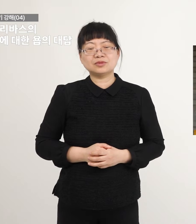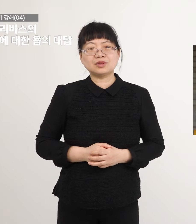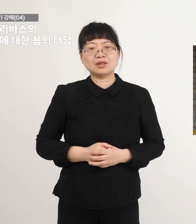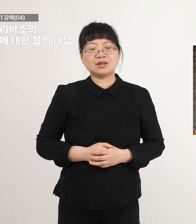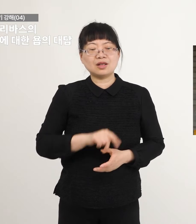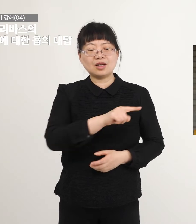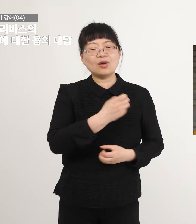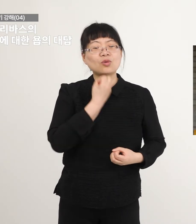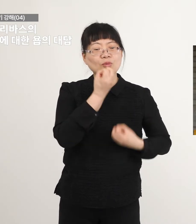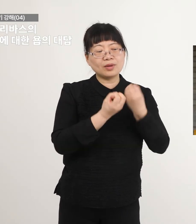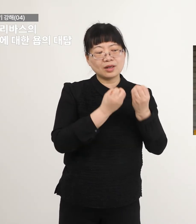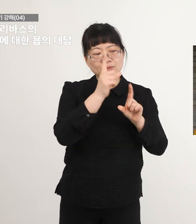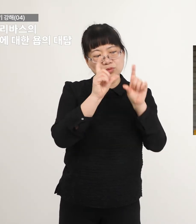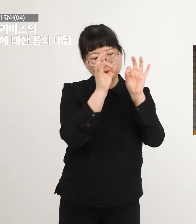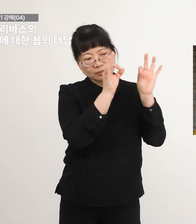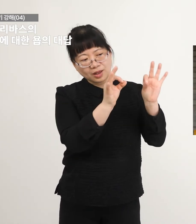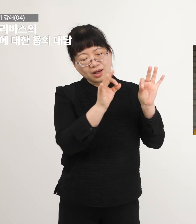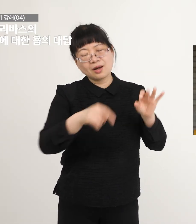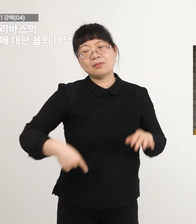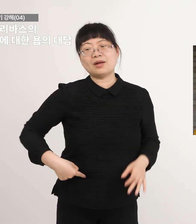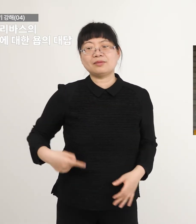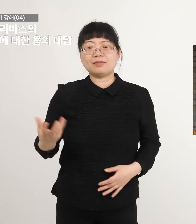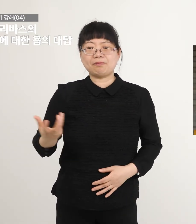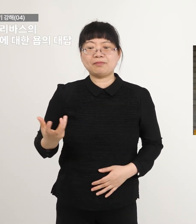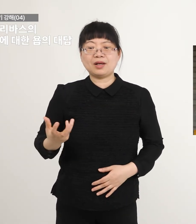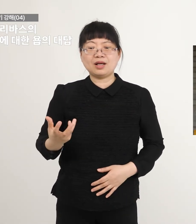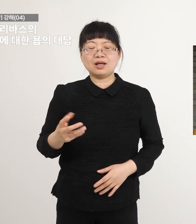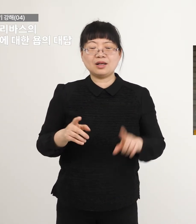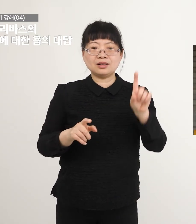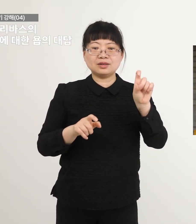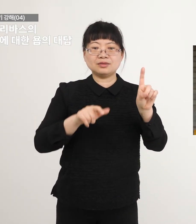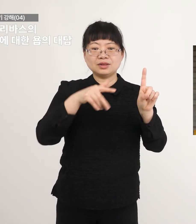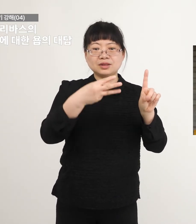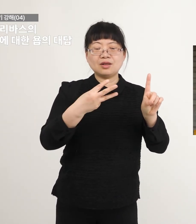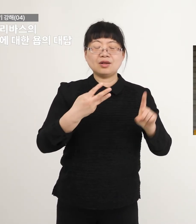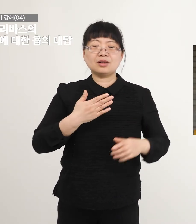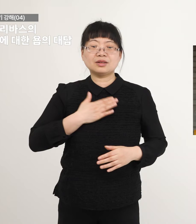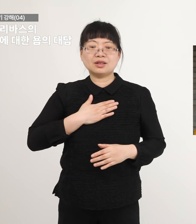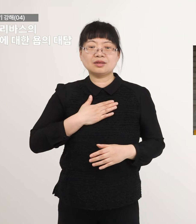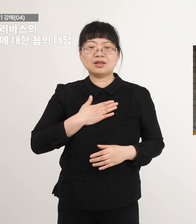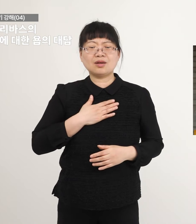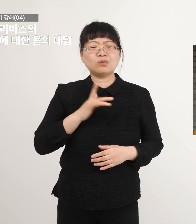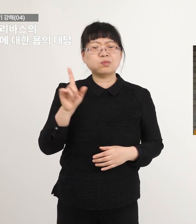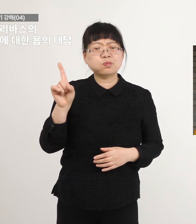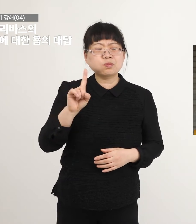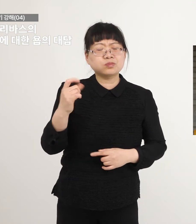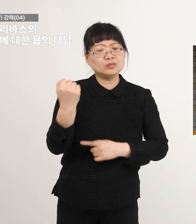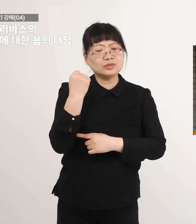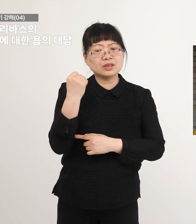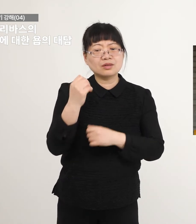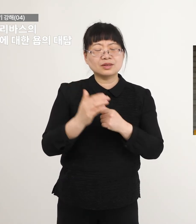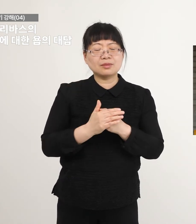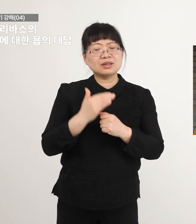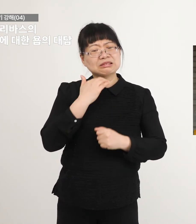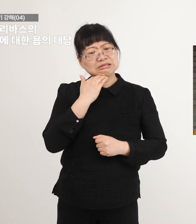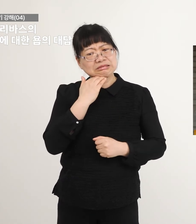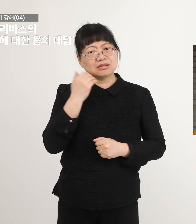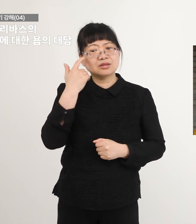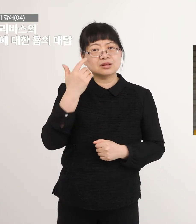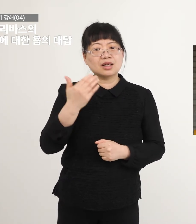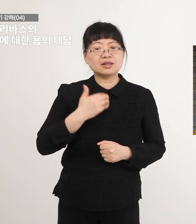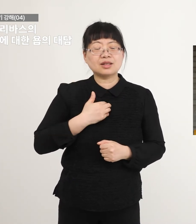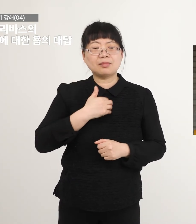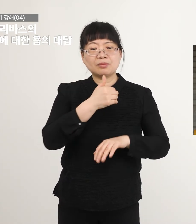더 가슴이 아픈 거죠. 11절 제가 읽겠습니다. 내가 무슨 기력이 있기에 기다리겠느냐?